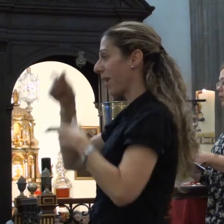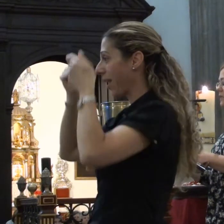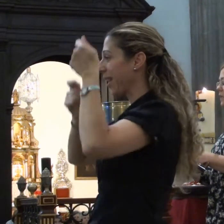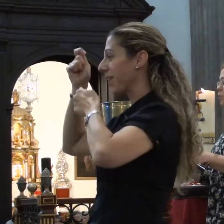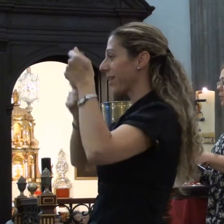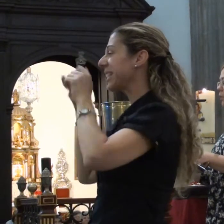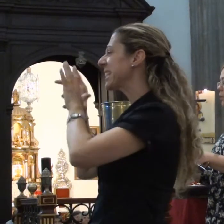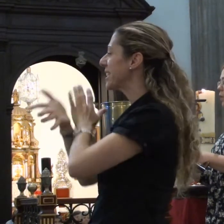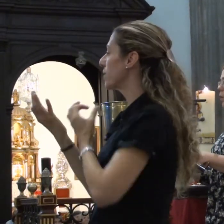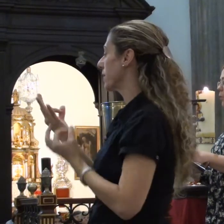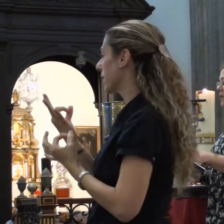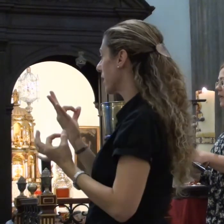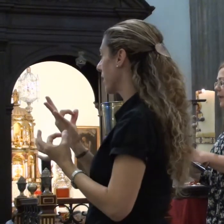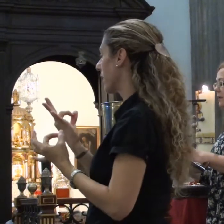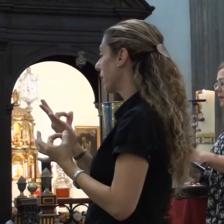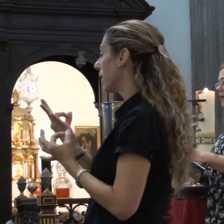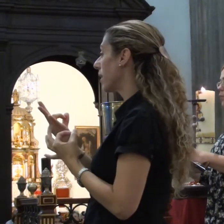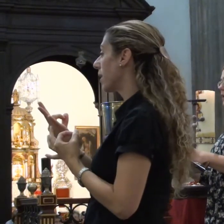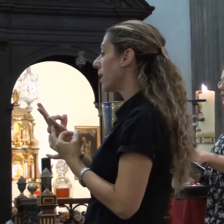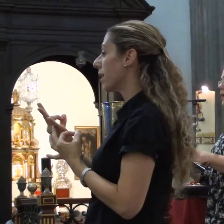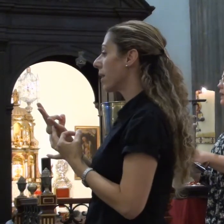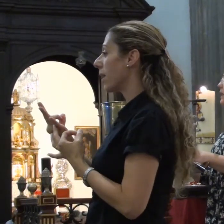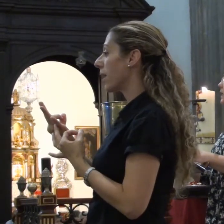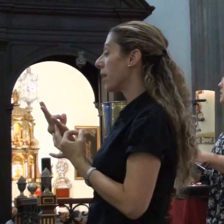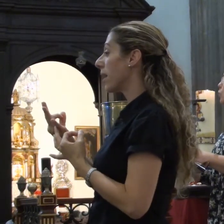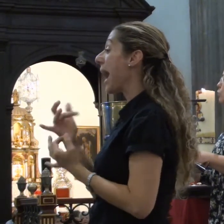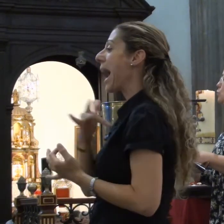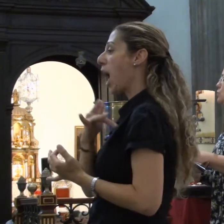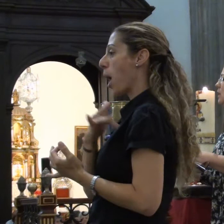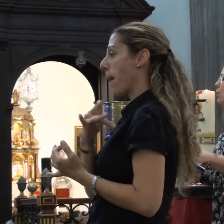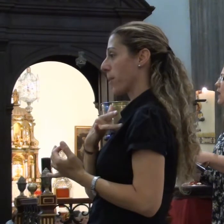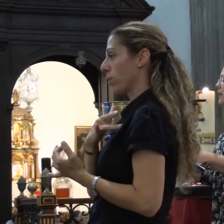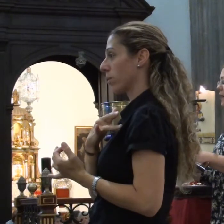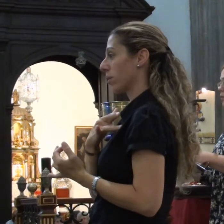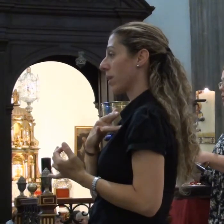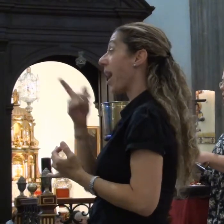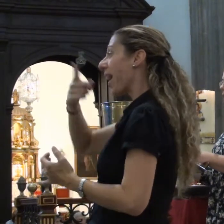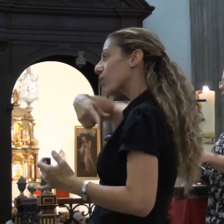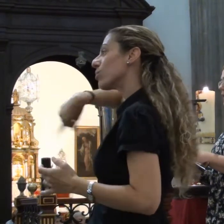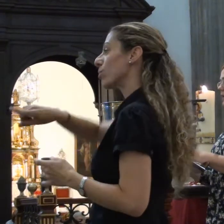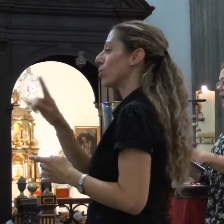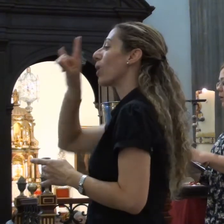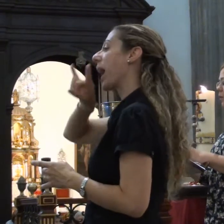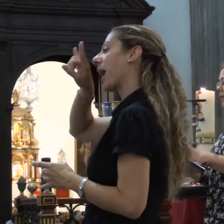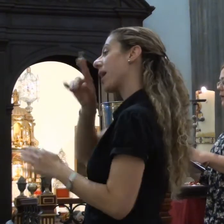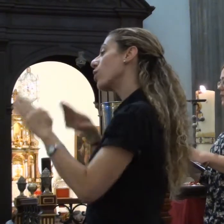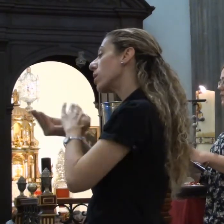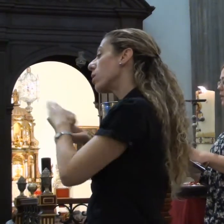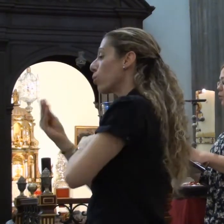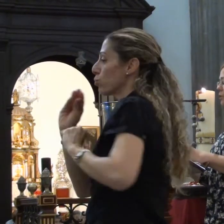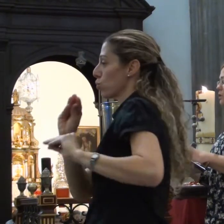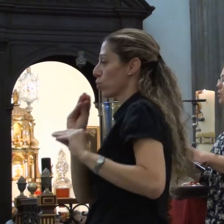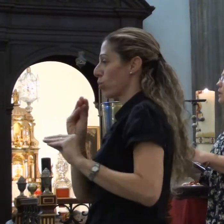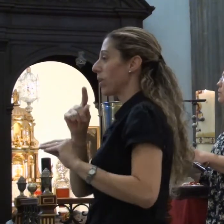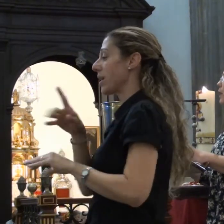simboliza su amor por esa parte de la humanidad que somos sus hijos canarios a quienes acogen